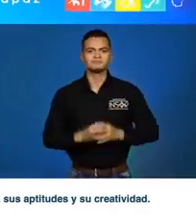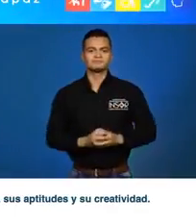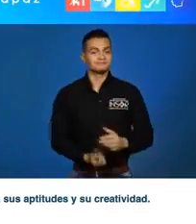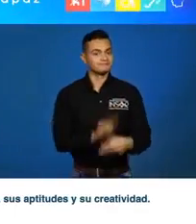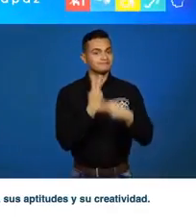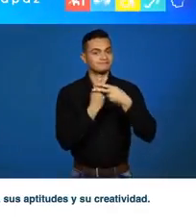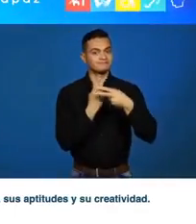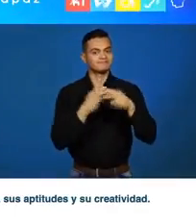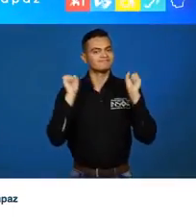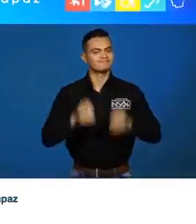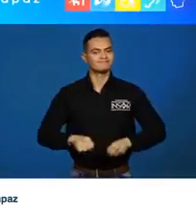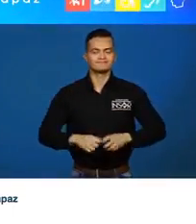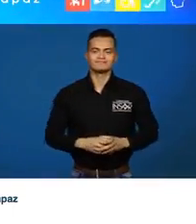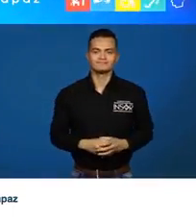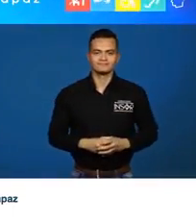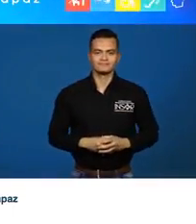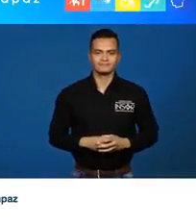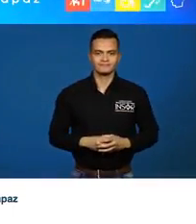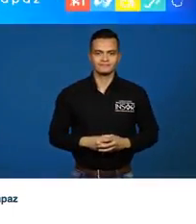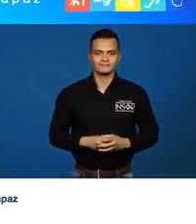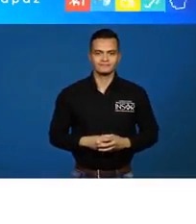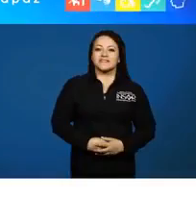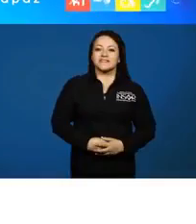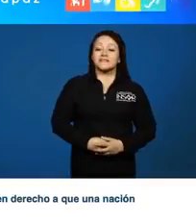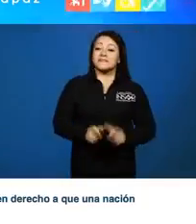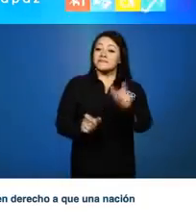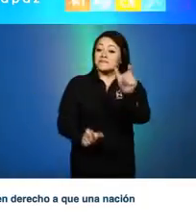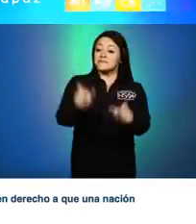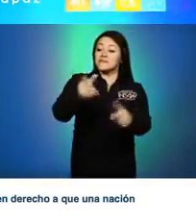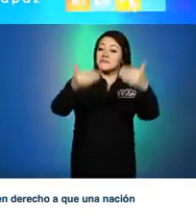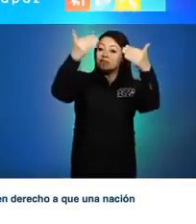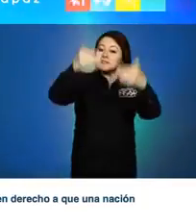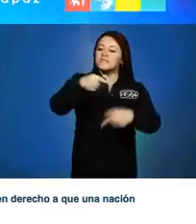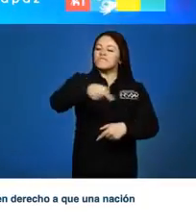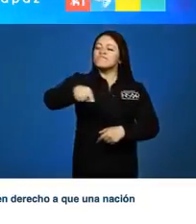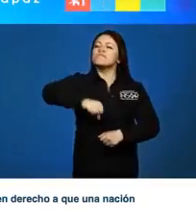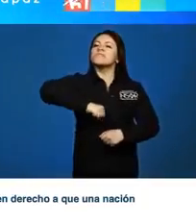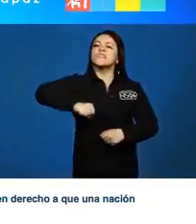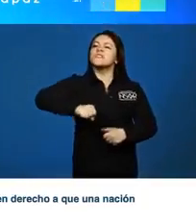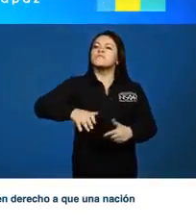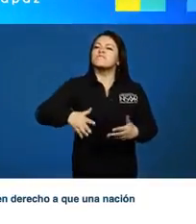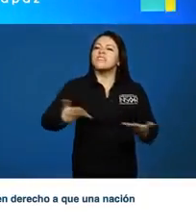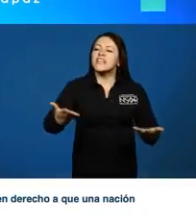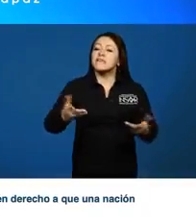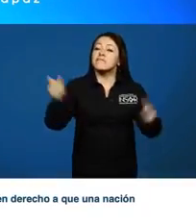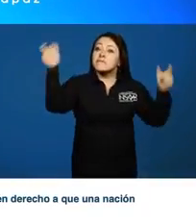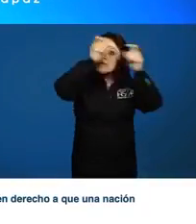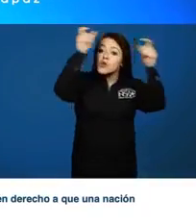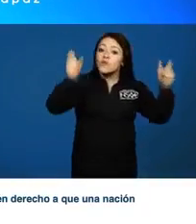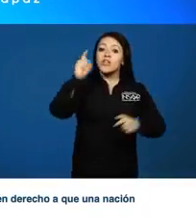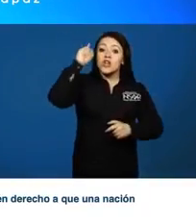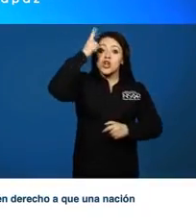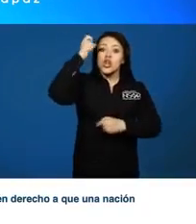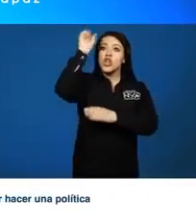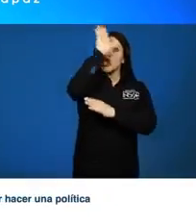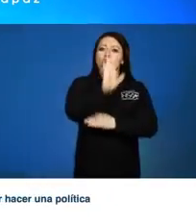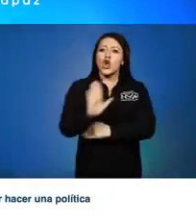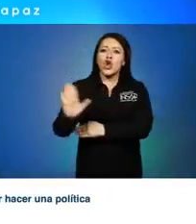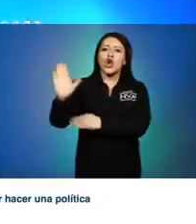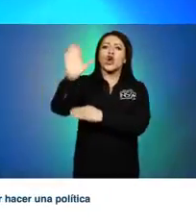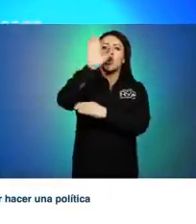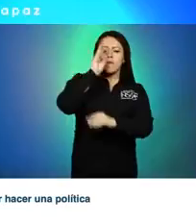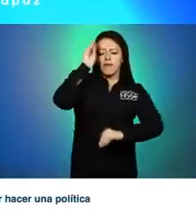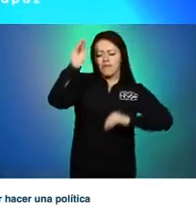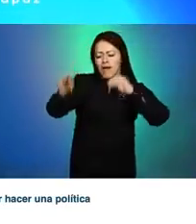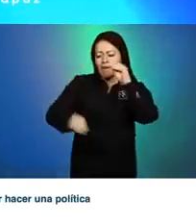creatividad. Hashtag siempre capaz. Las personas con discapacidad tienen derecho a que una nación haga su mejor